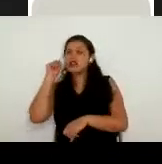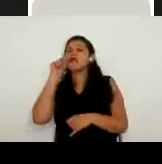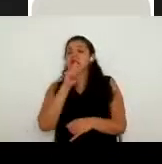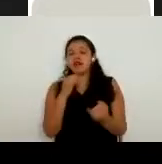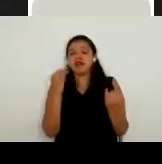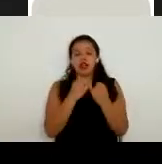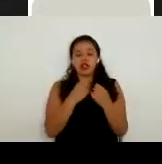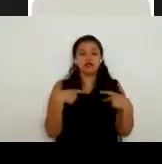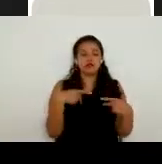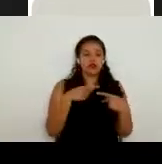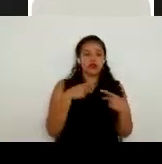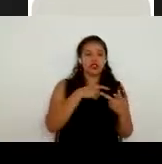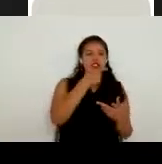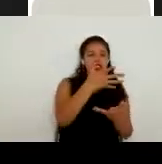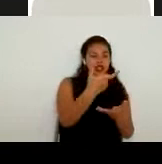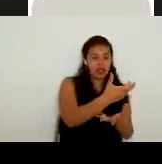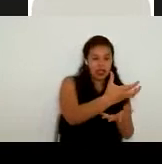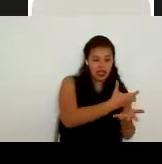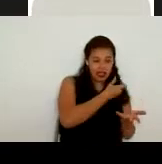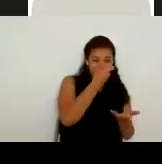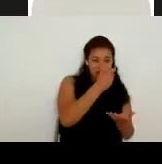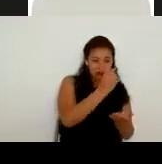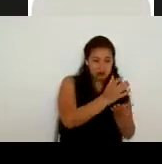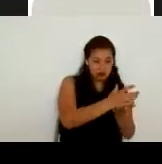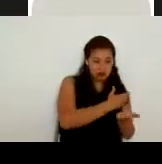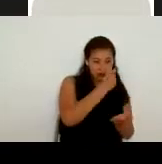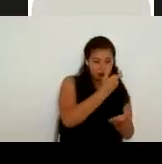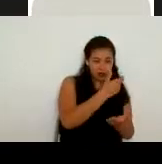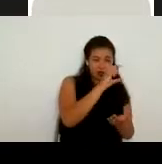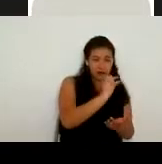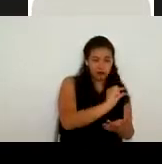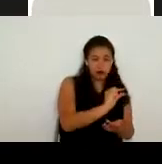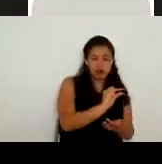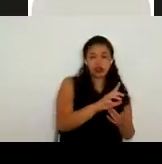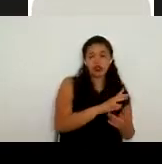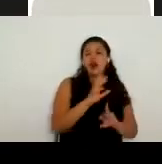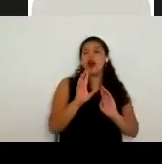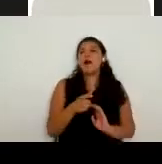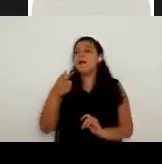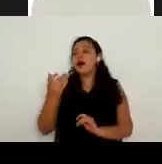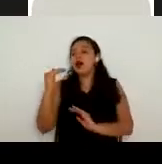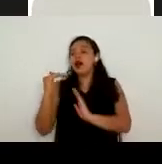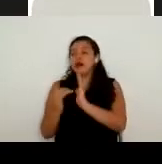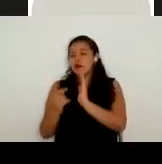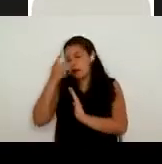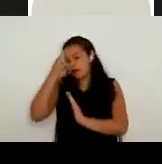accediendo al servicio y cubriendo la parte proporcional que les corresponde dependiendo de diversos económico